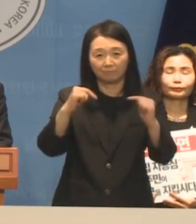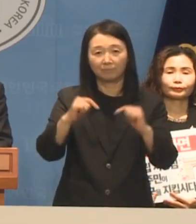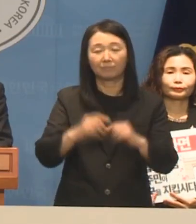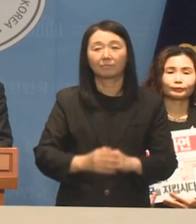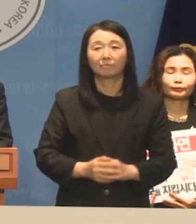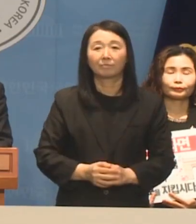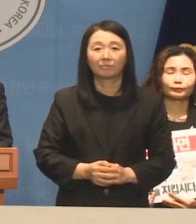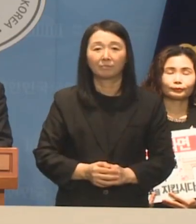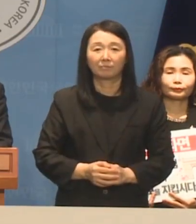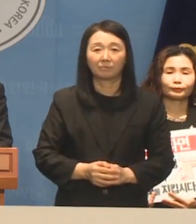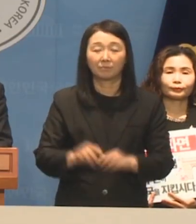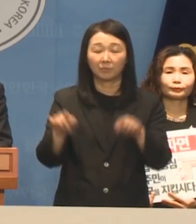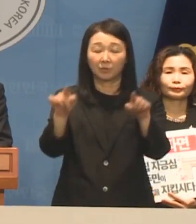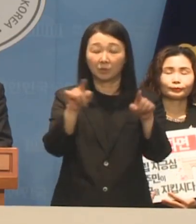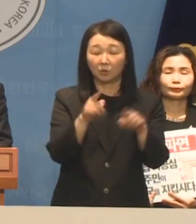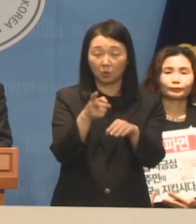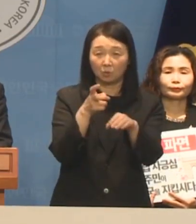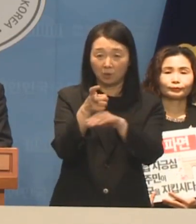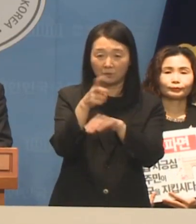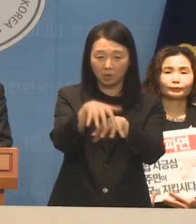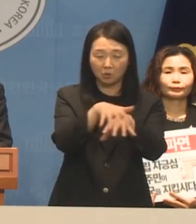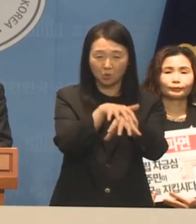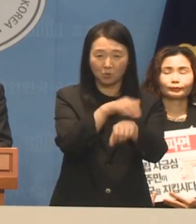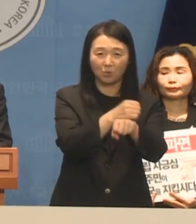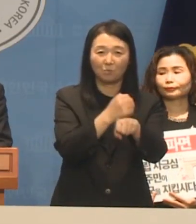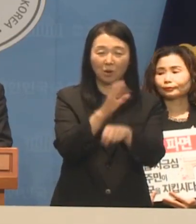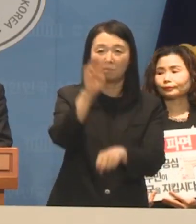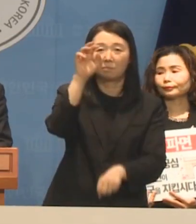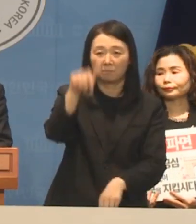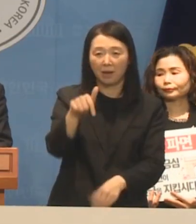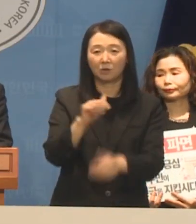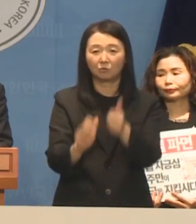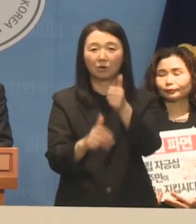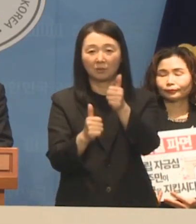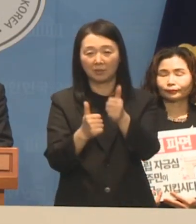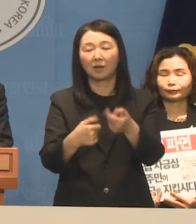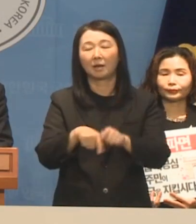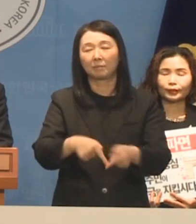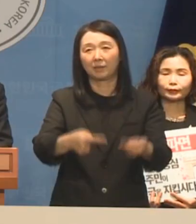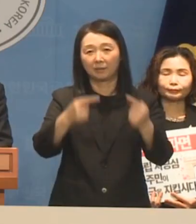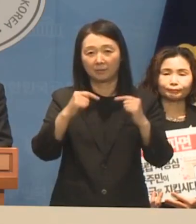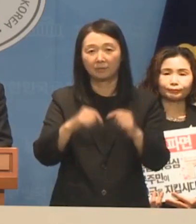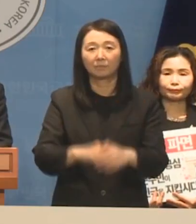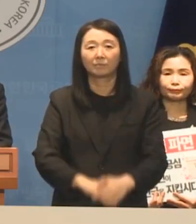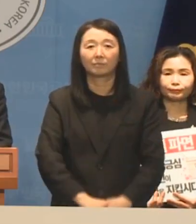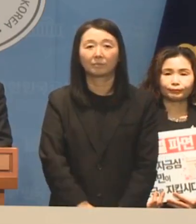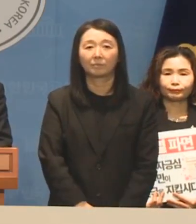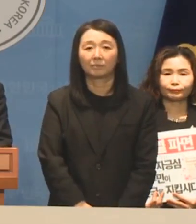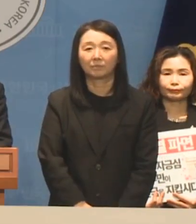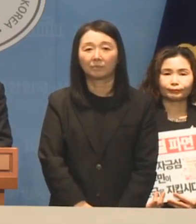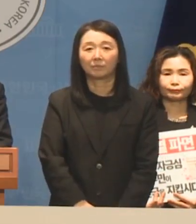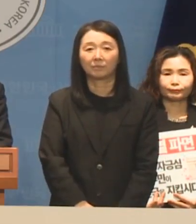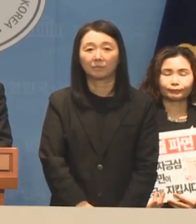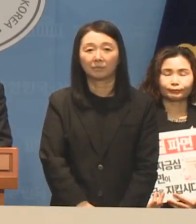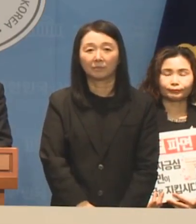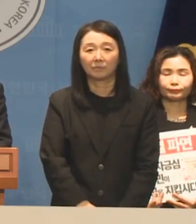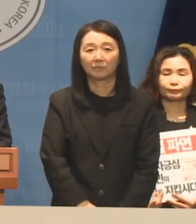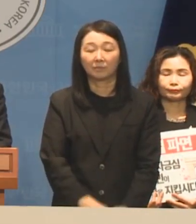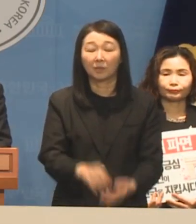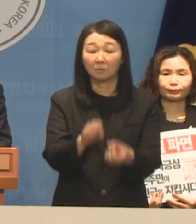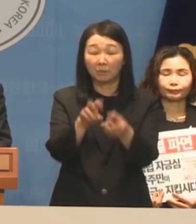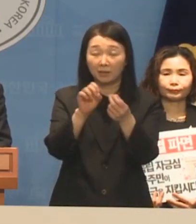동참하셨고요. 전국 셔틀버스 노조 박사원 위원장님도 함께 연대에 동참하셨습니다. 배달